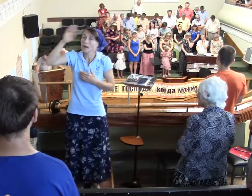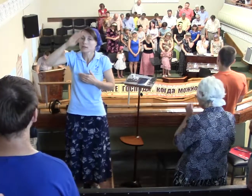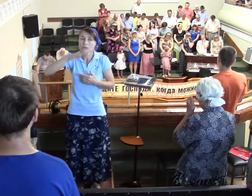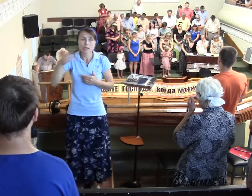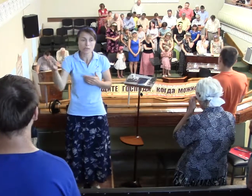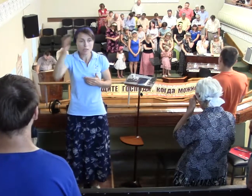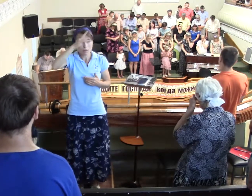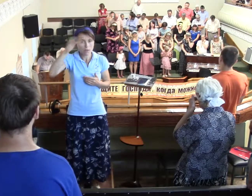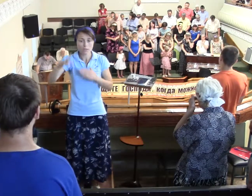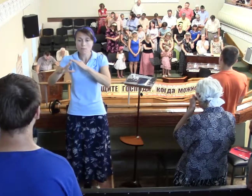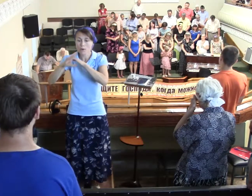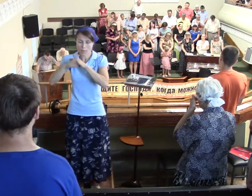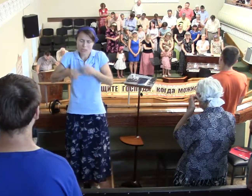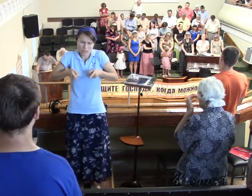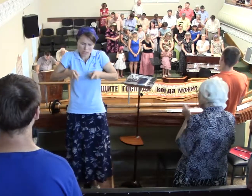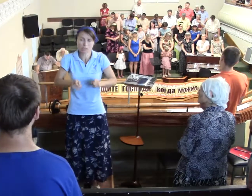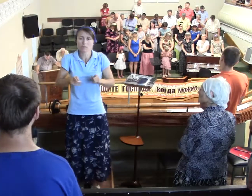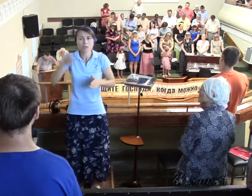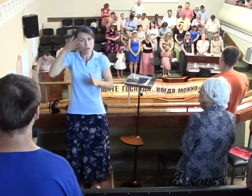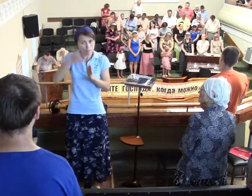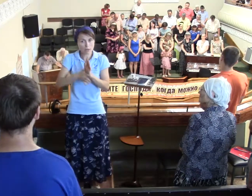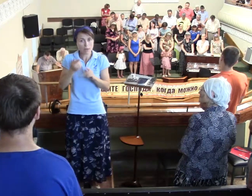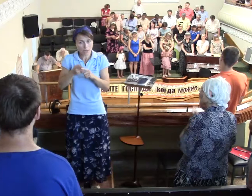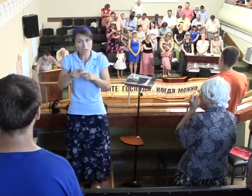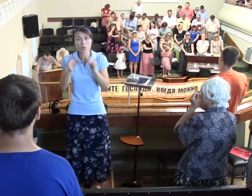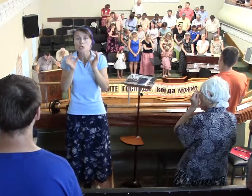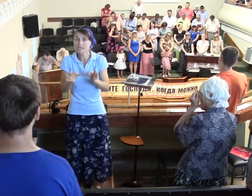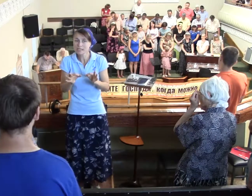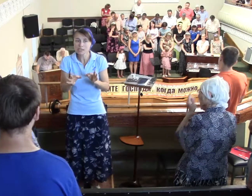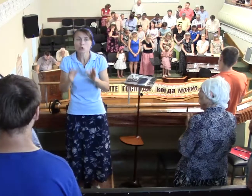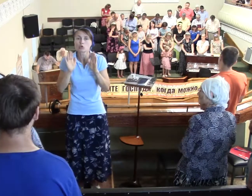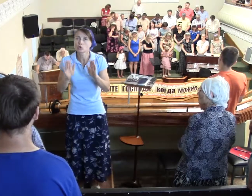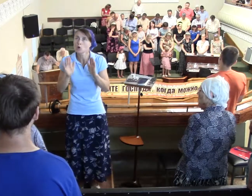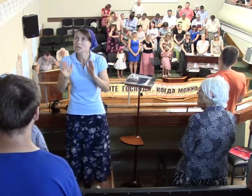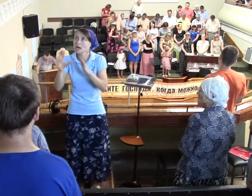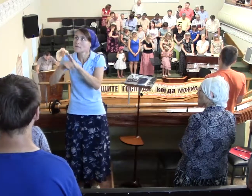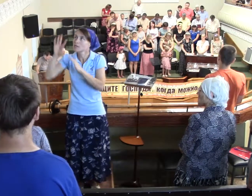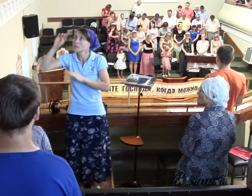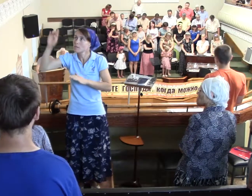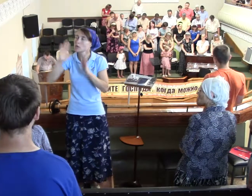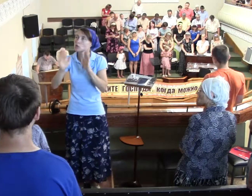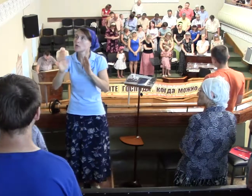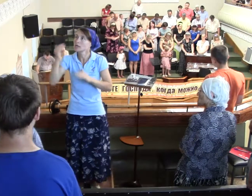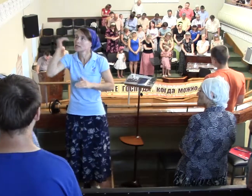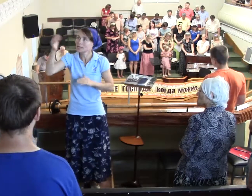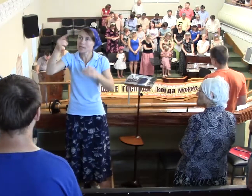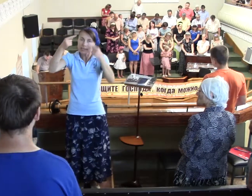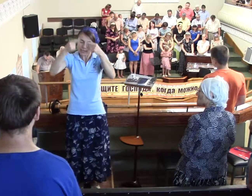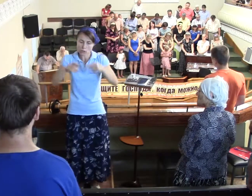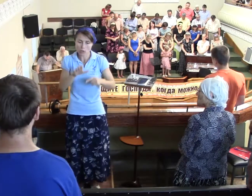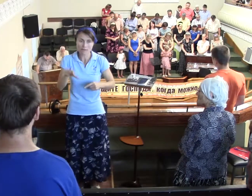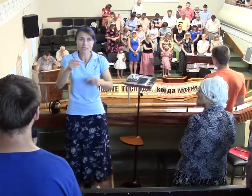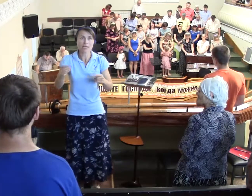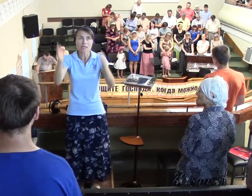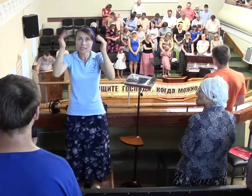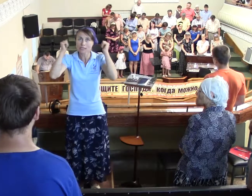Господи, действительно, чтобы мы понимали эту истину, что только в Тебе, Господи, только Ты достоин всей славы,